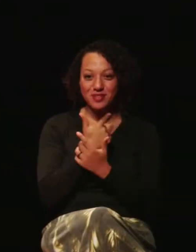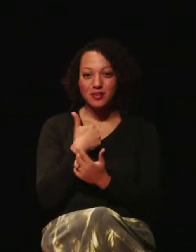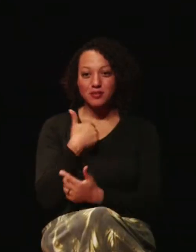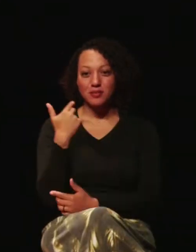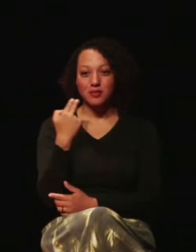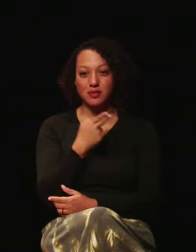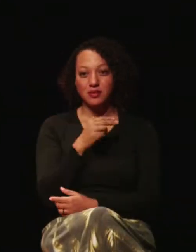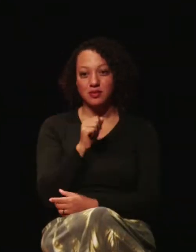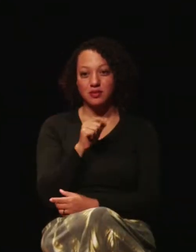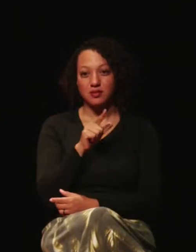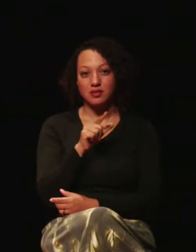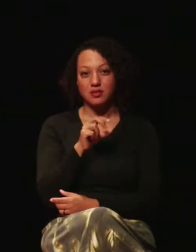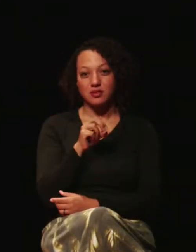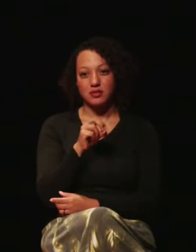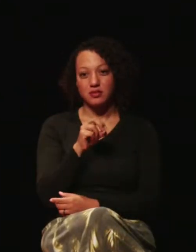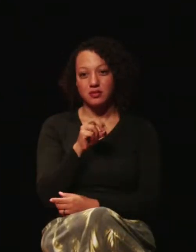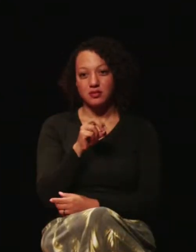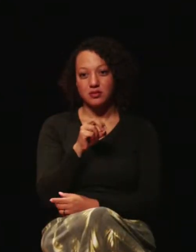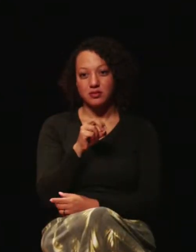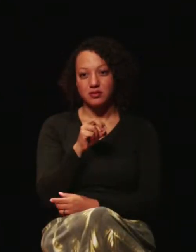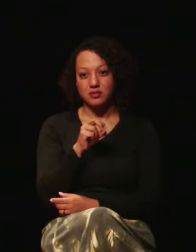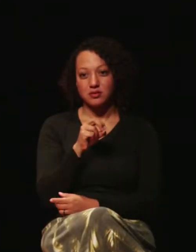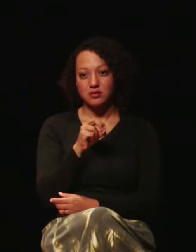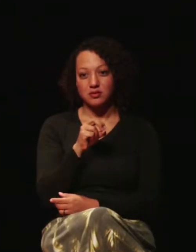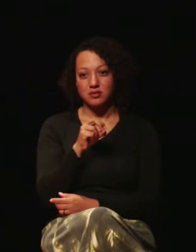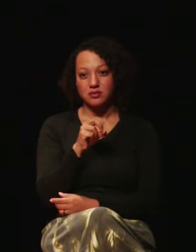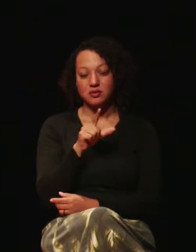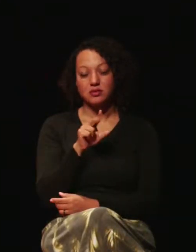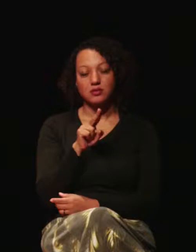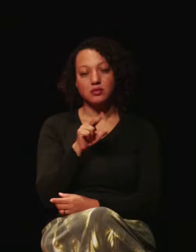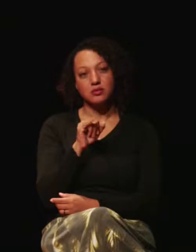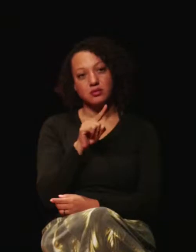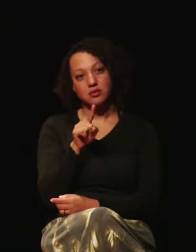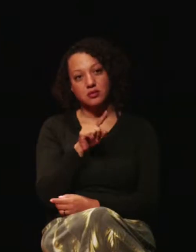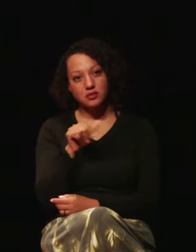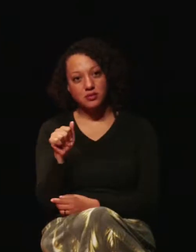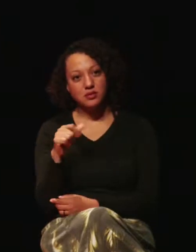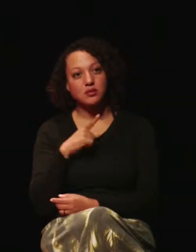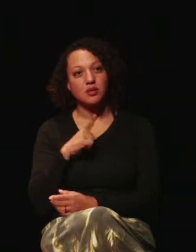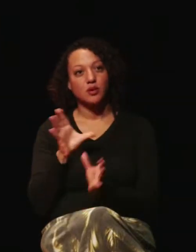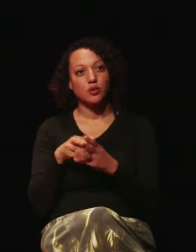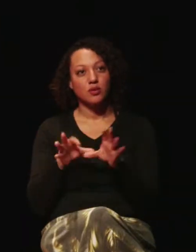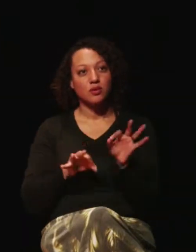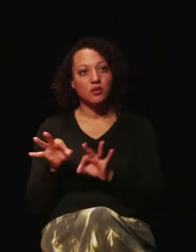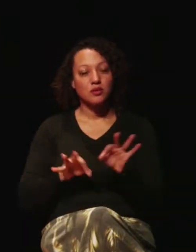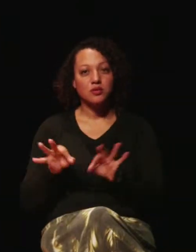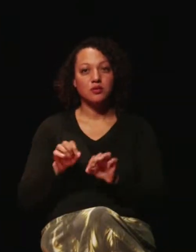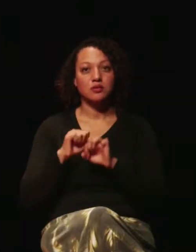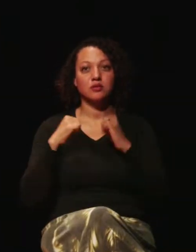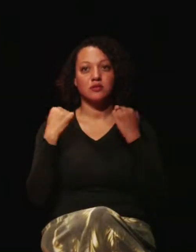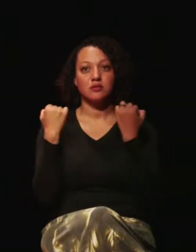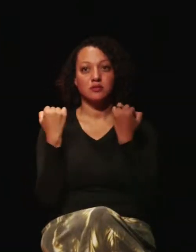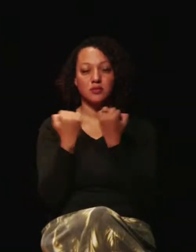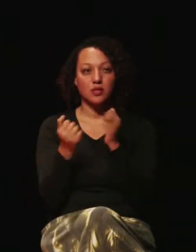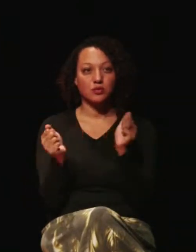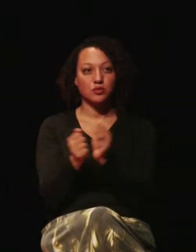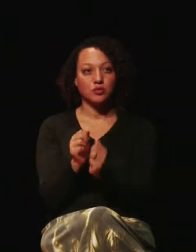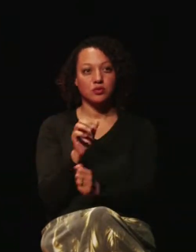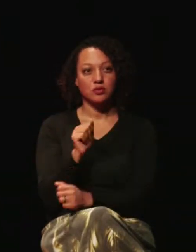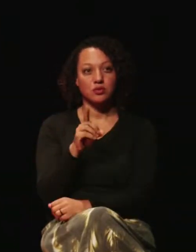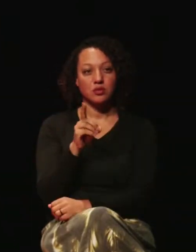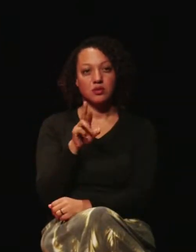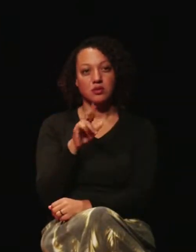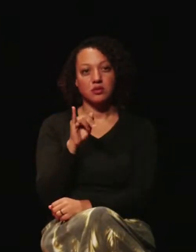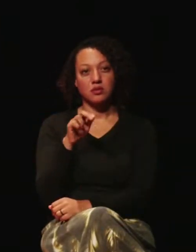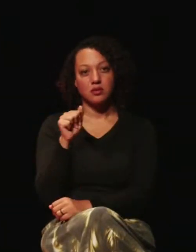Eu sou a Luísa Proença, eu integro a equipe que organizou esse seminário, junto com Adriano